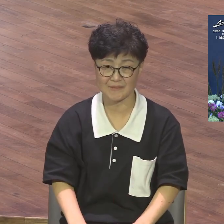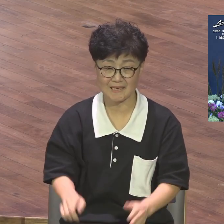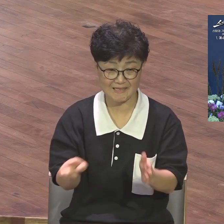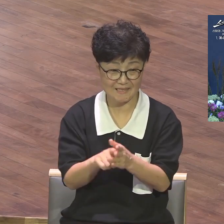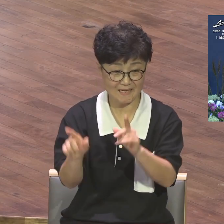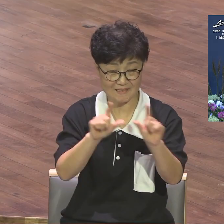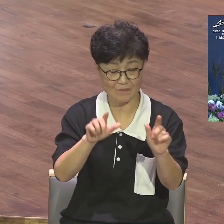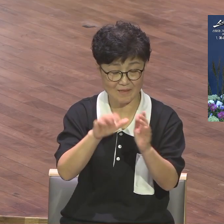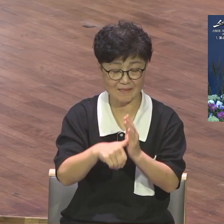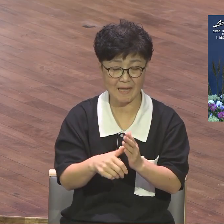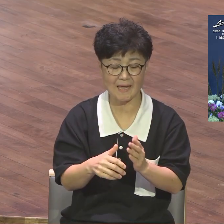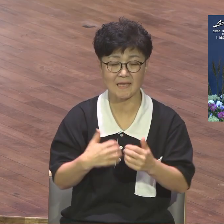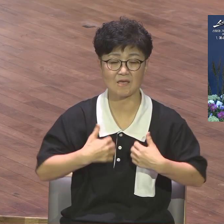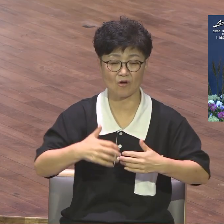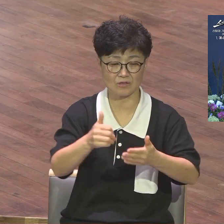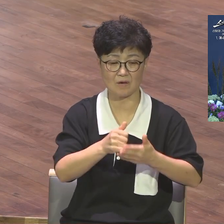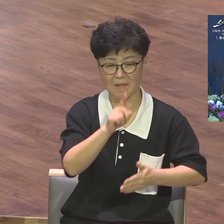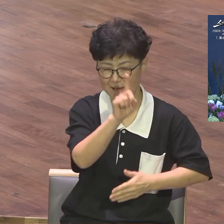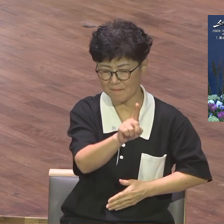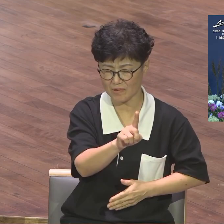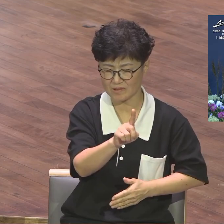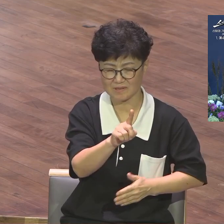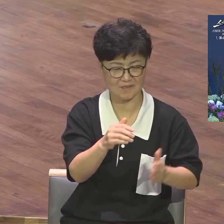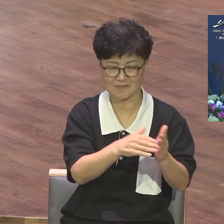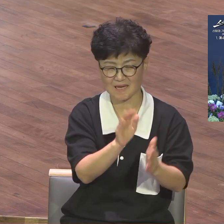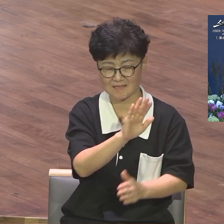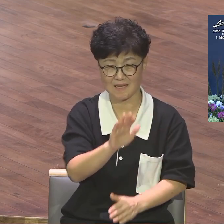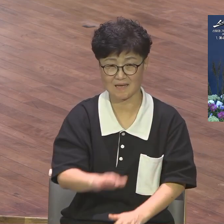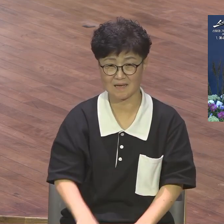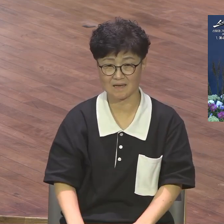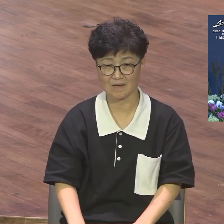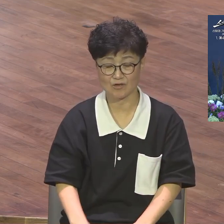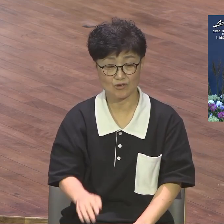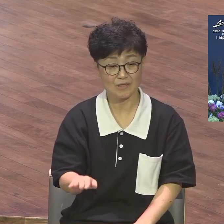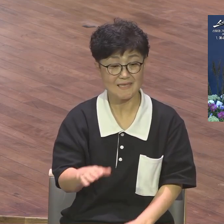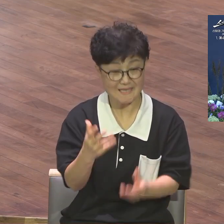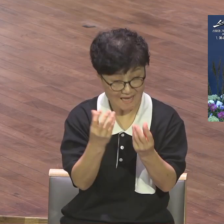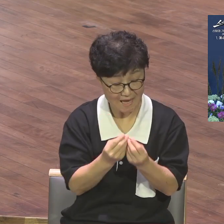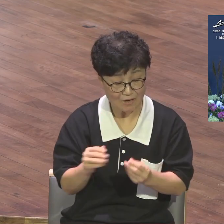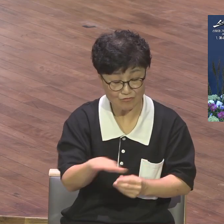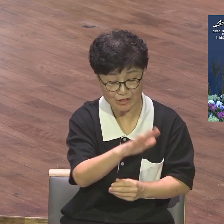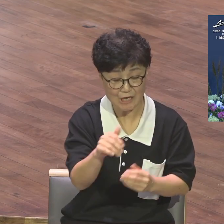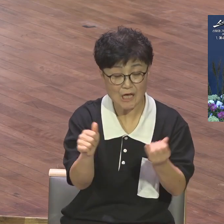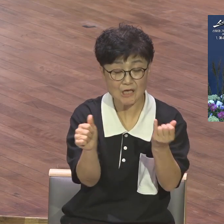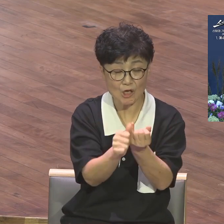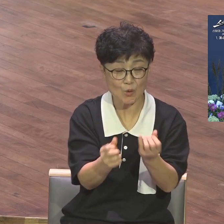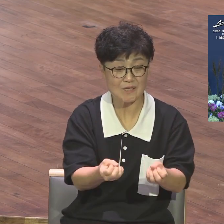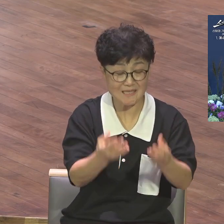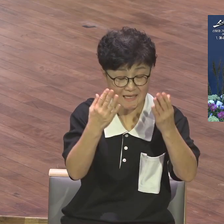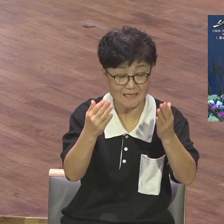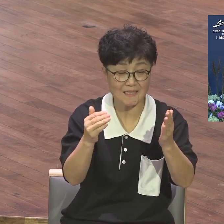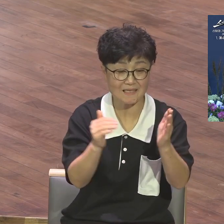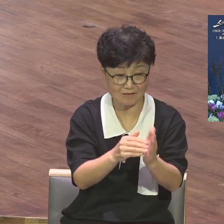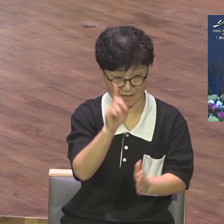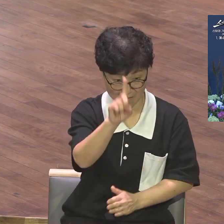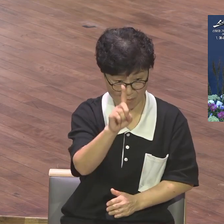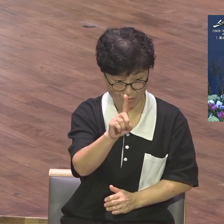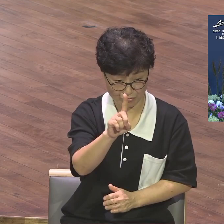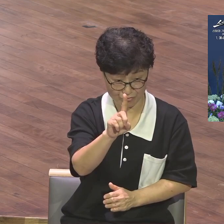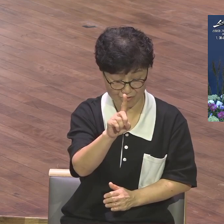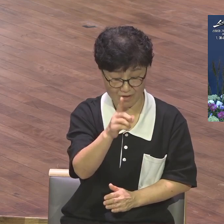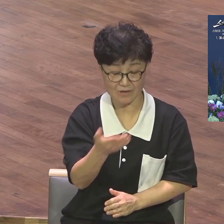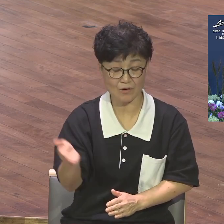아닙니다. 그러면 결혼도 결혼식은 했어요. 어제 했어요. 한 번으로 끝났습니다. 그러나 결혼 생활이란 것은